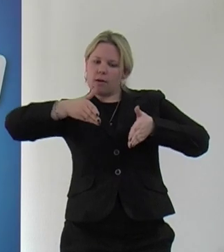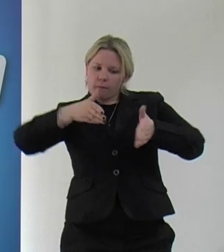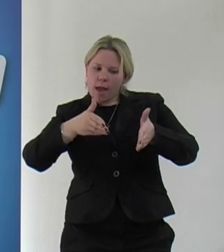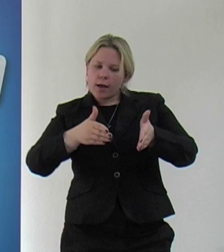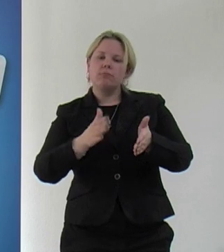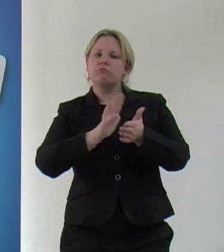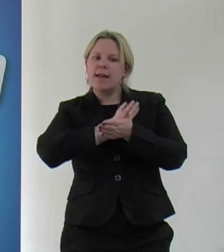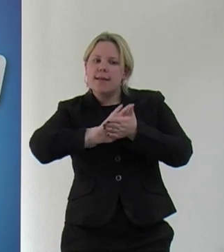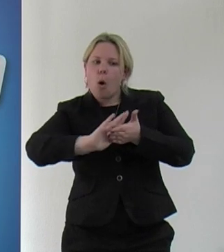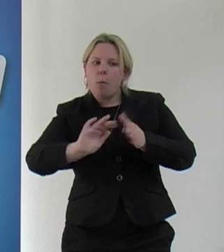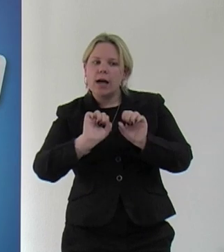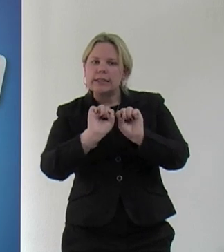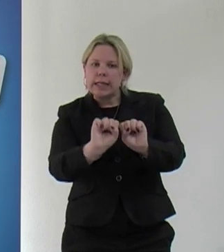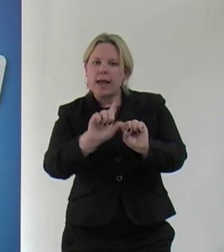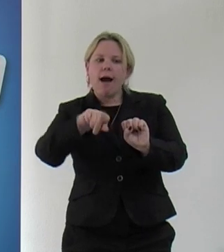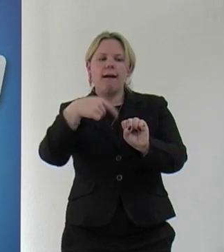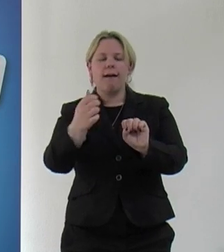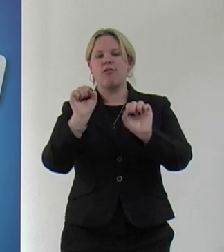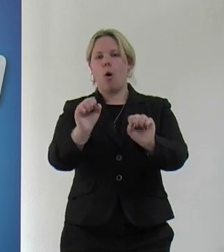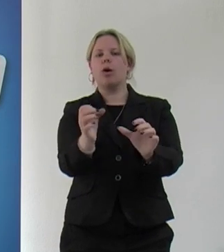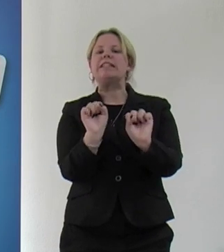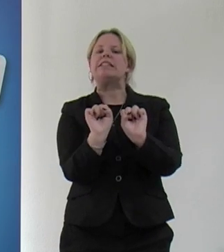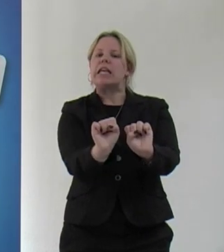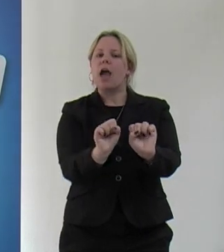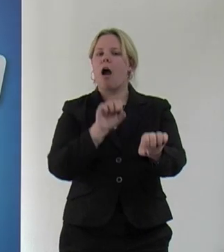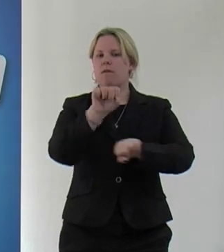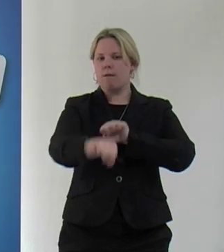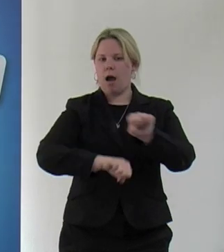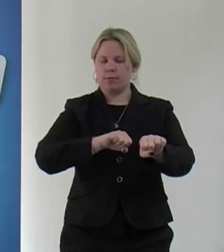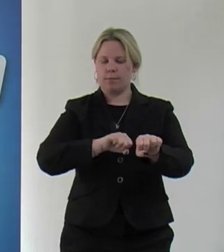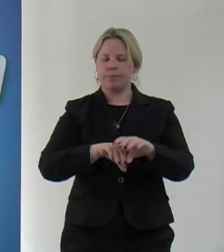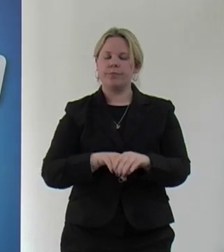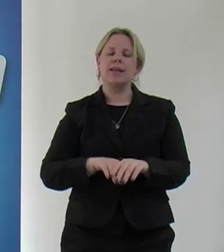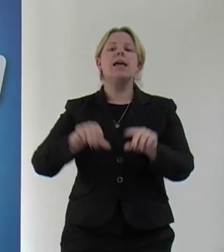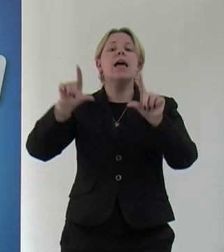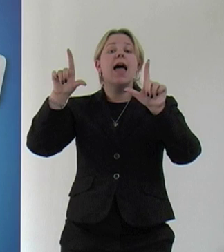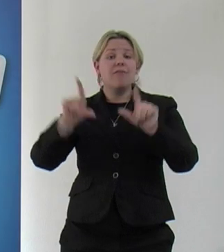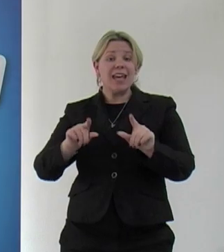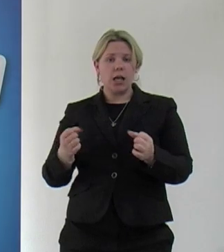Weniger Lkw auf den Straßen. Es sollen mehr Züge und Schiffe fahren.